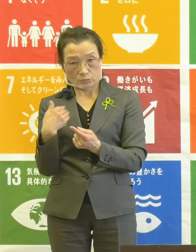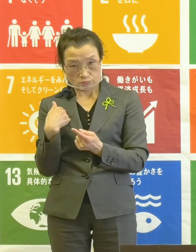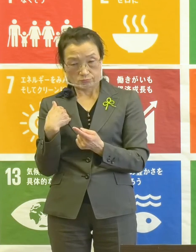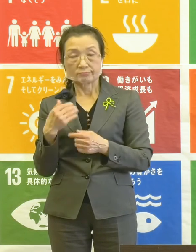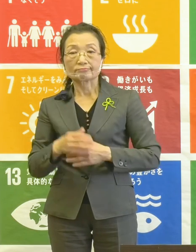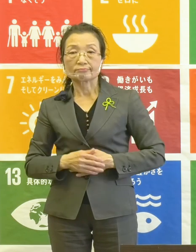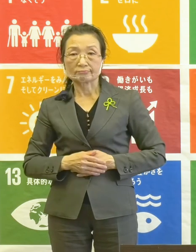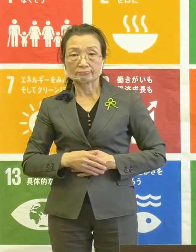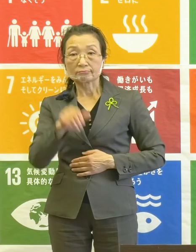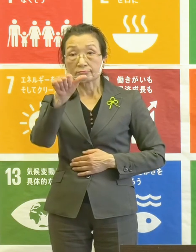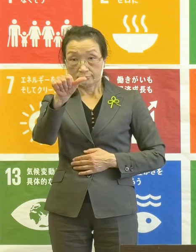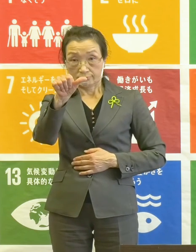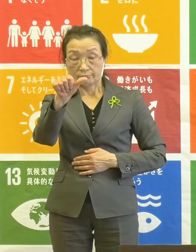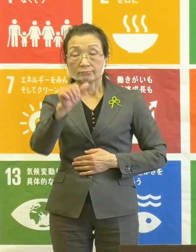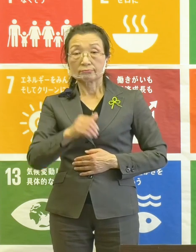括弧5番、